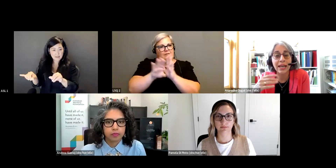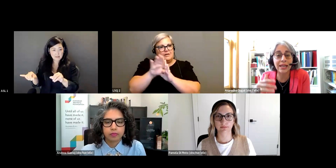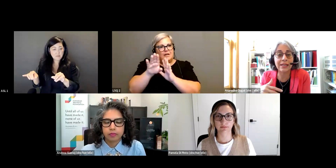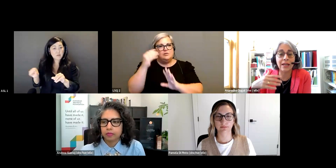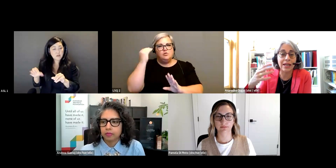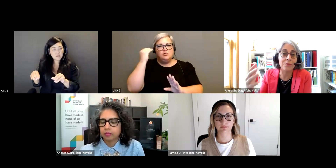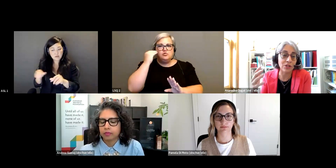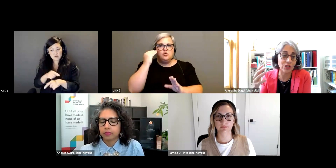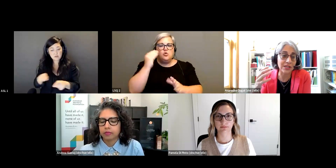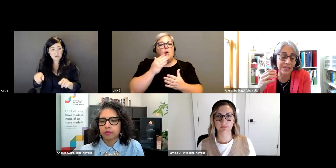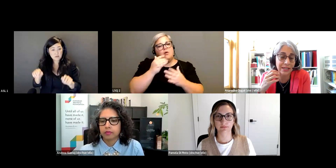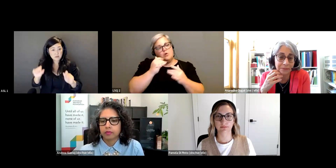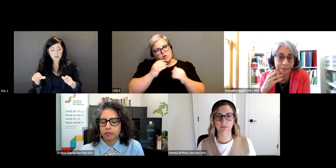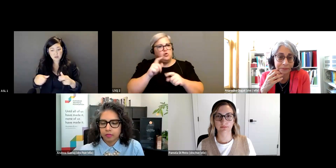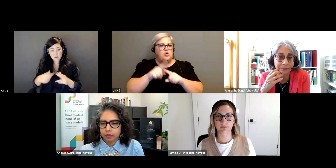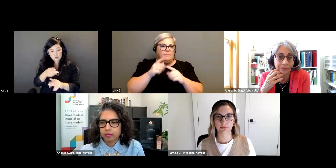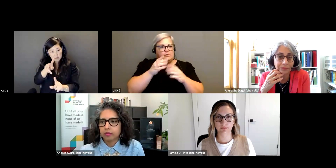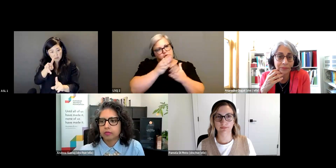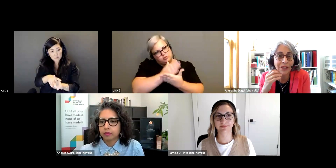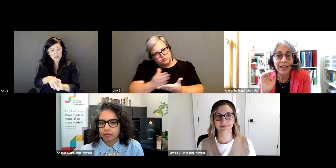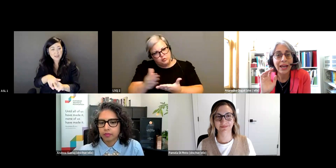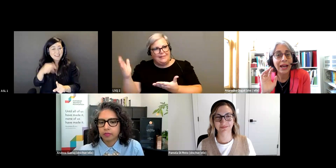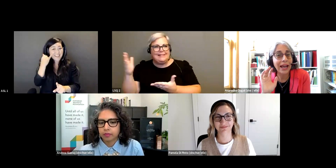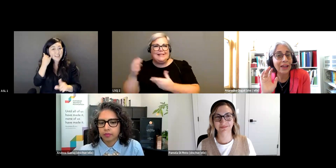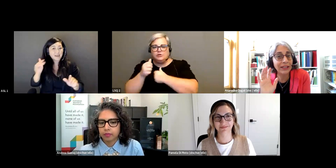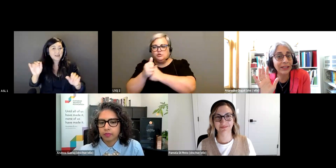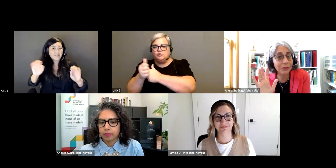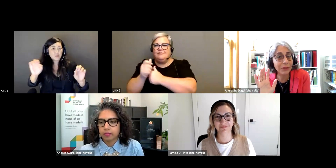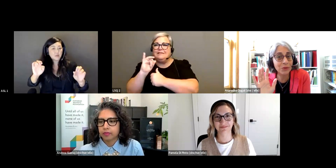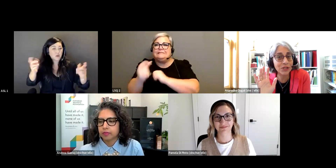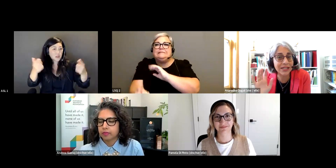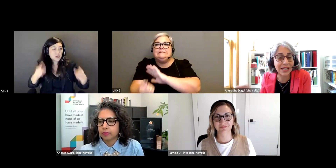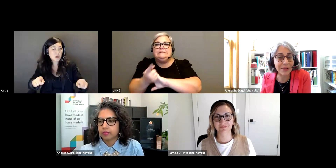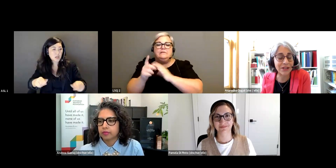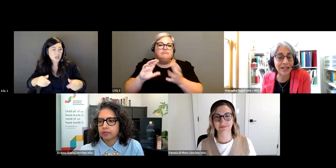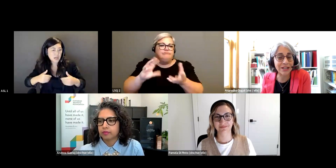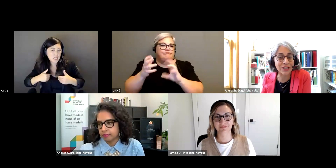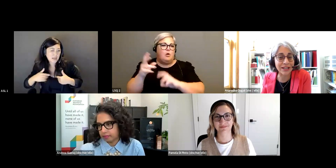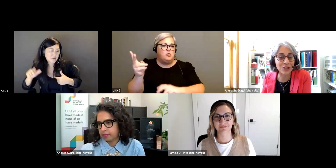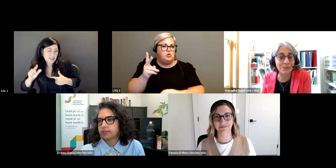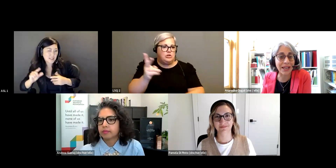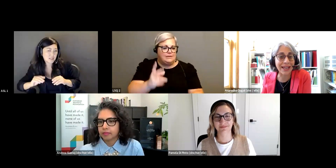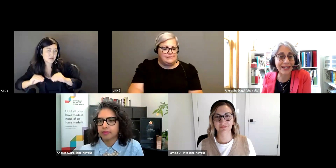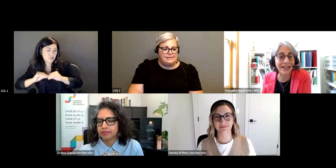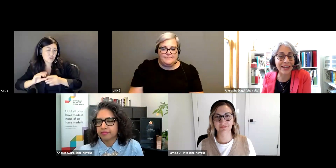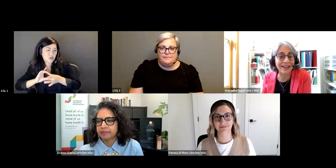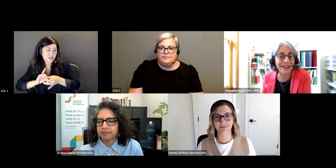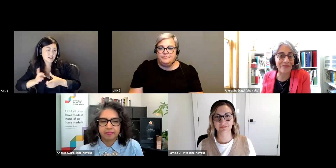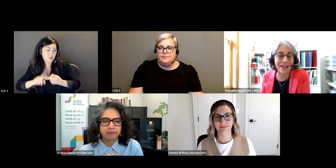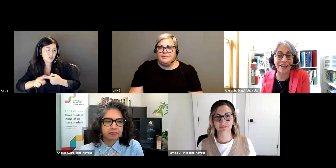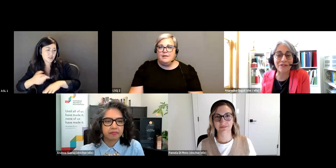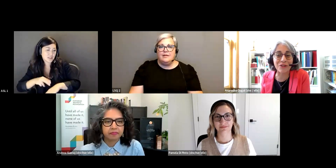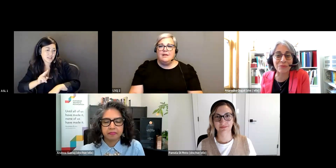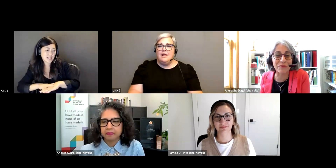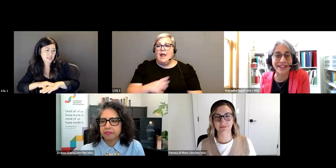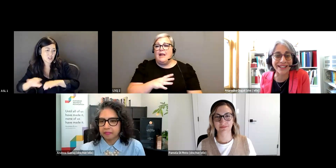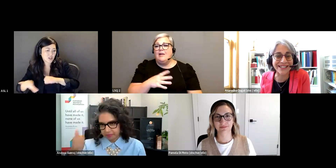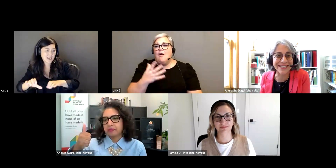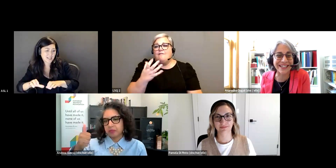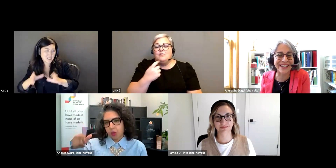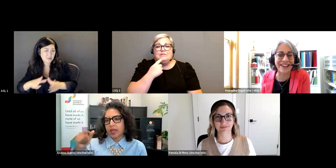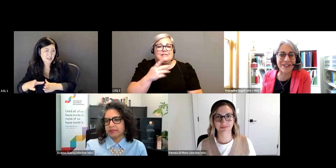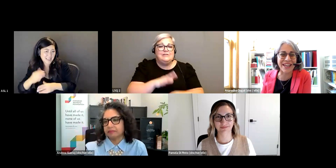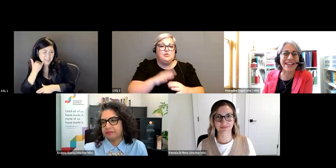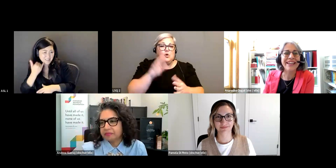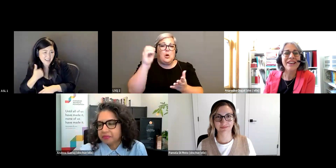matière de continuité des services qui peuvent être utilisés en cas d'urgence. J'ai encore quelque chose à dire au sujet du